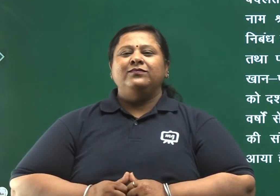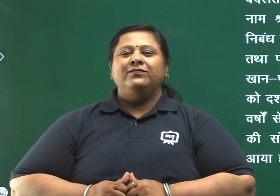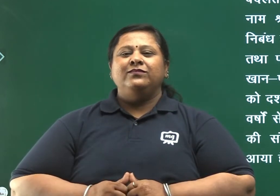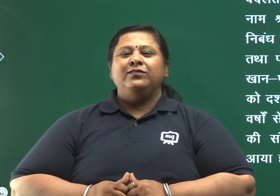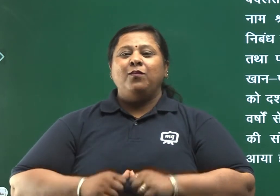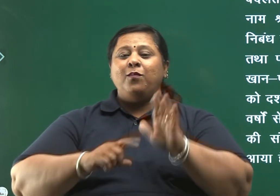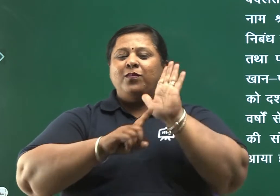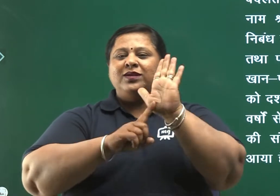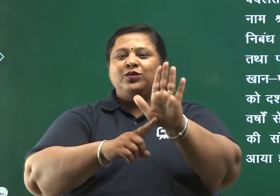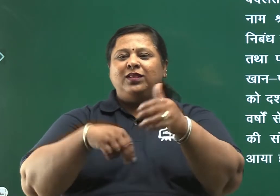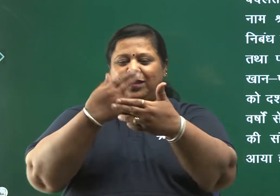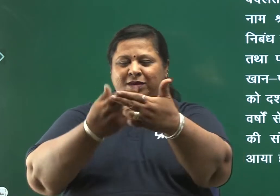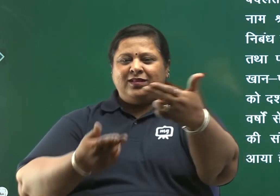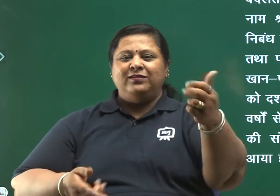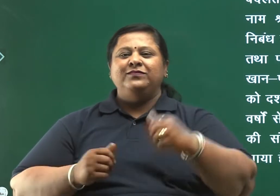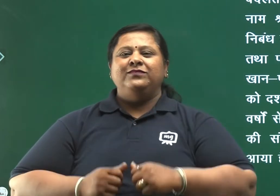प्रस्तुत निबंध